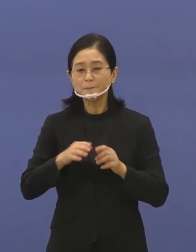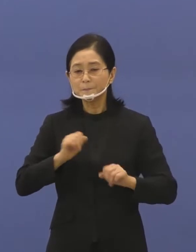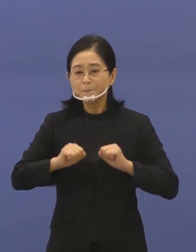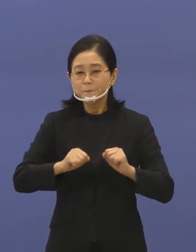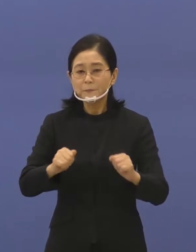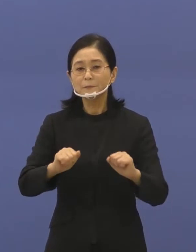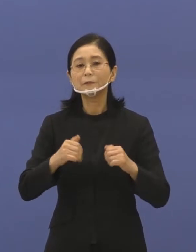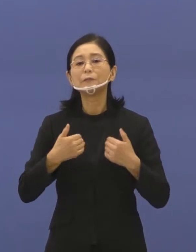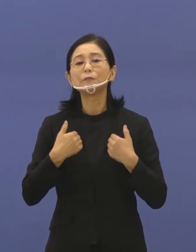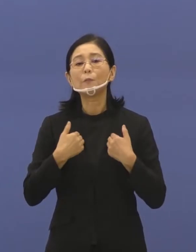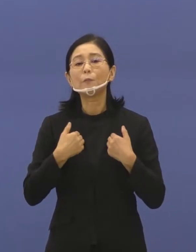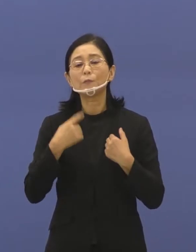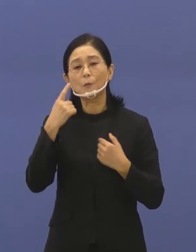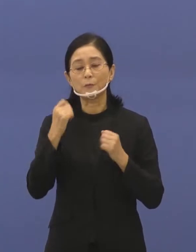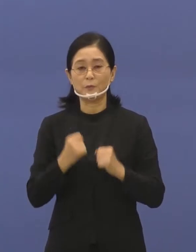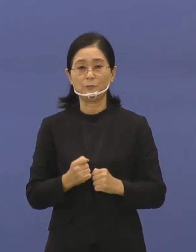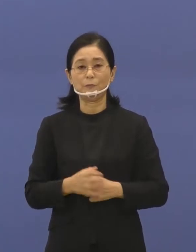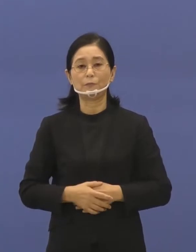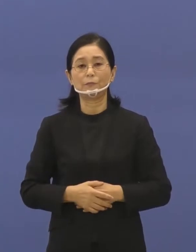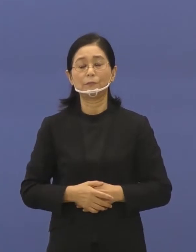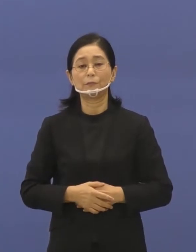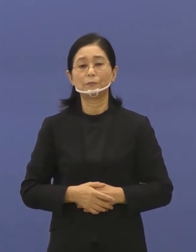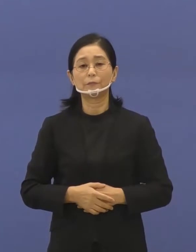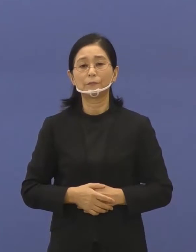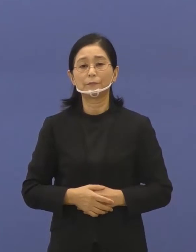ところです。今